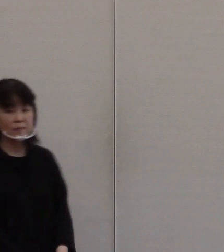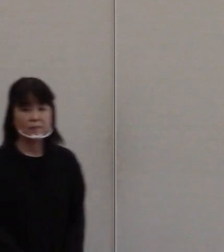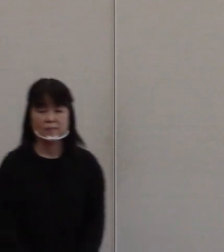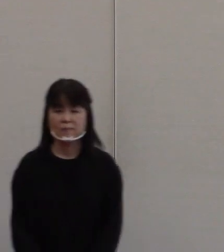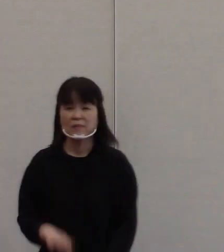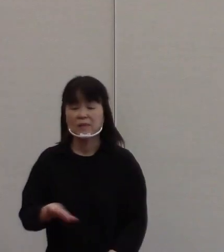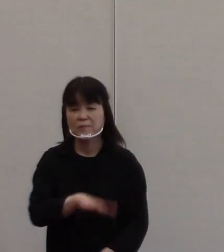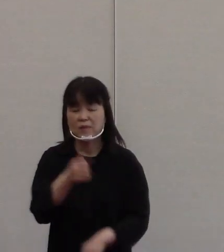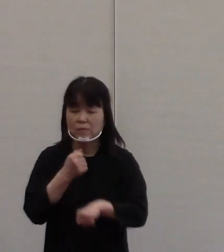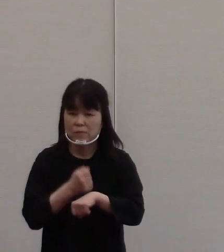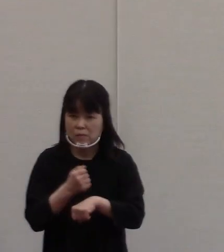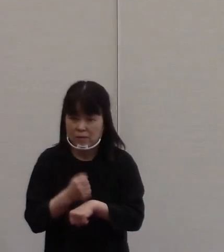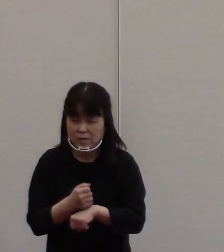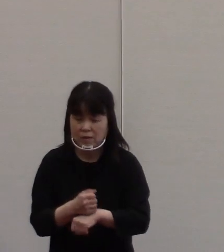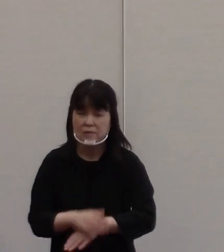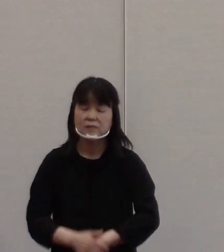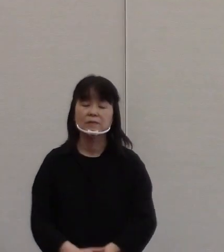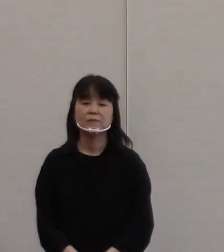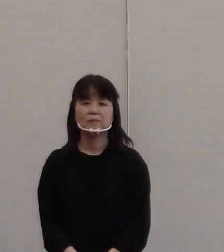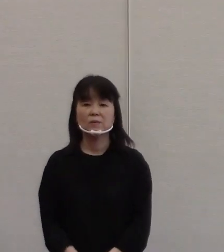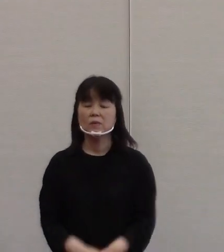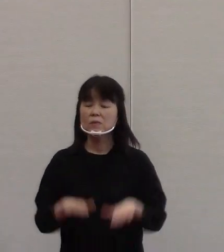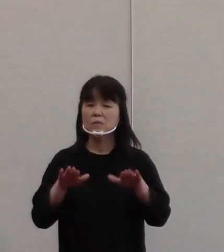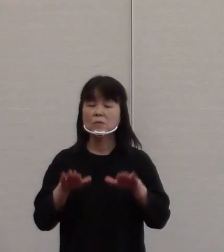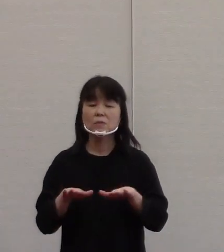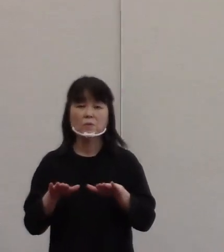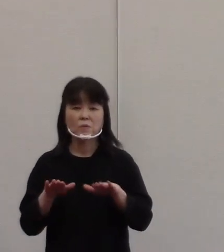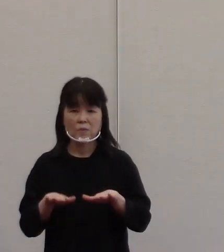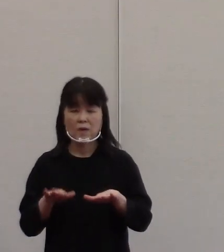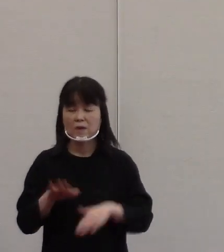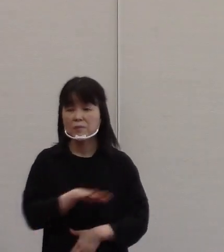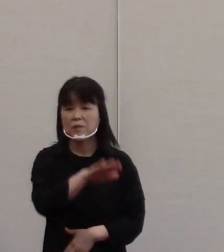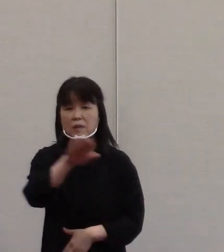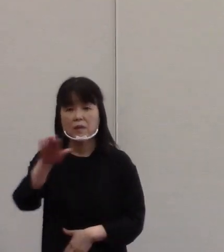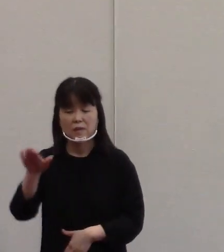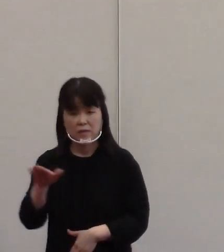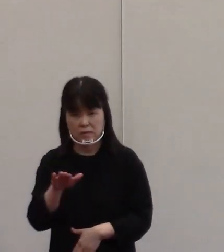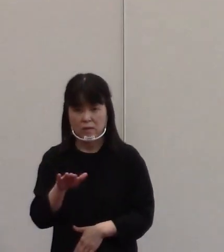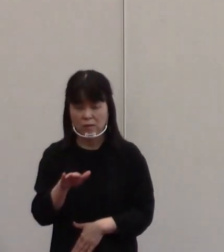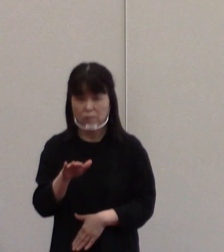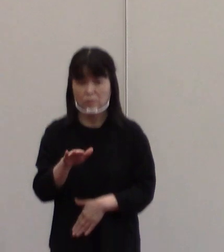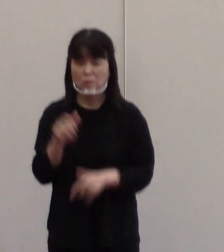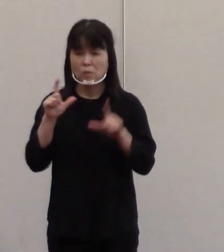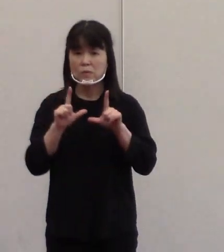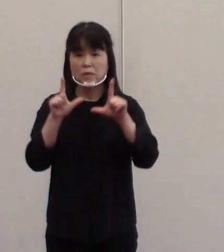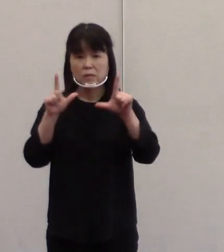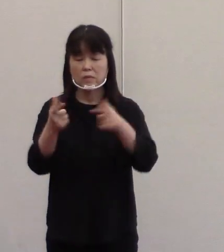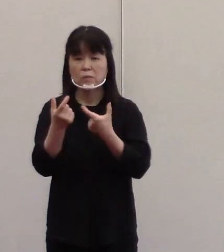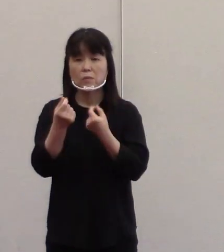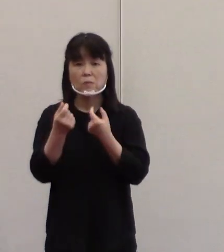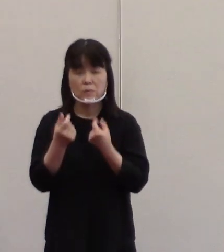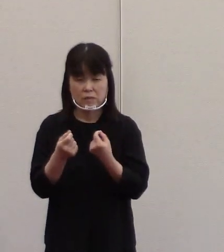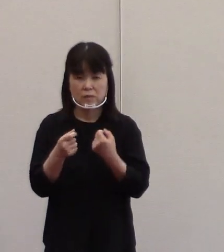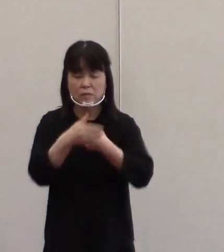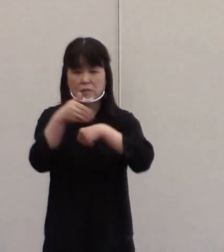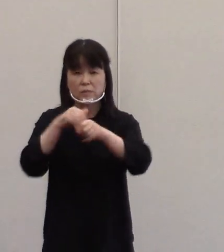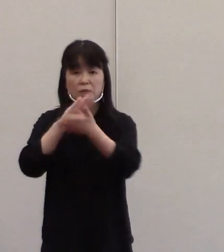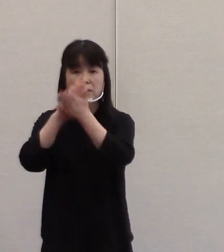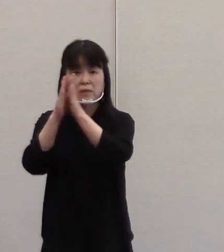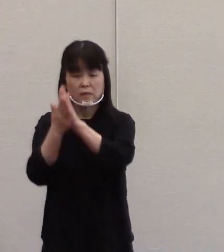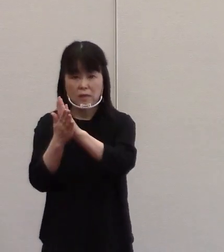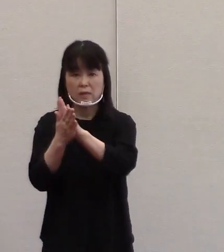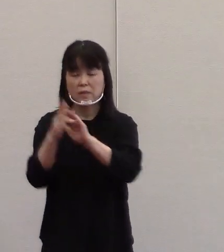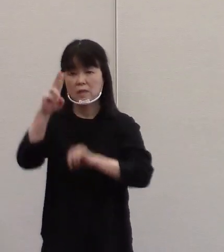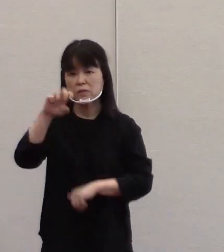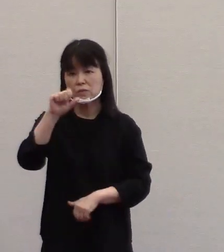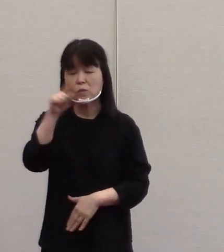皆さんご苦労さんです、今日は皆さんご案内のように島根県では25